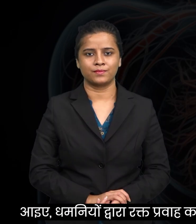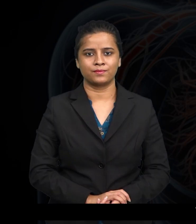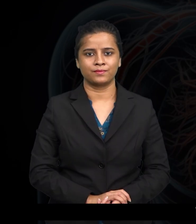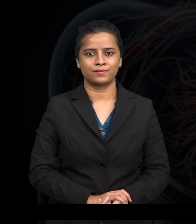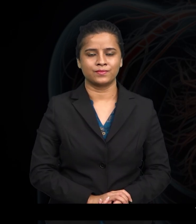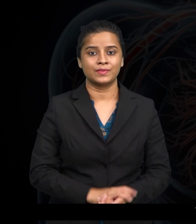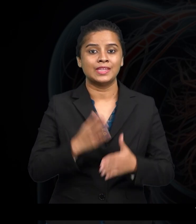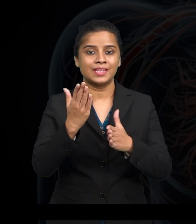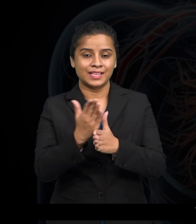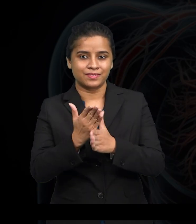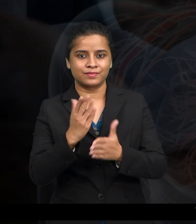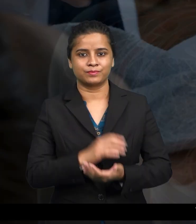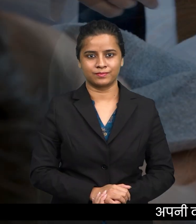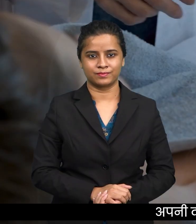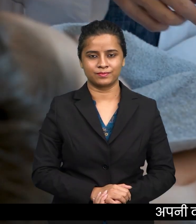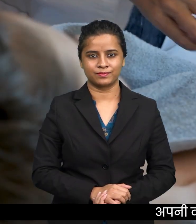क्रिया: